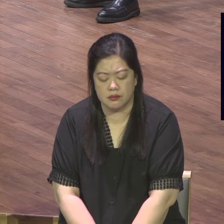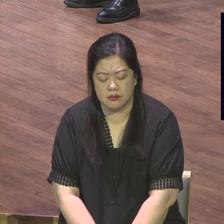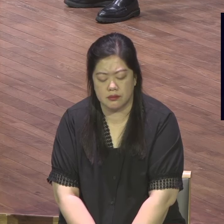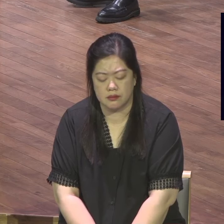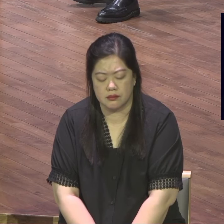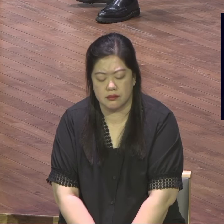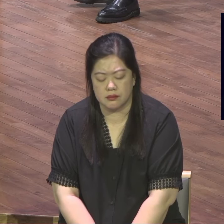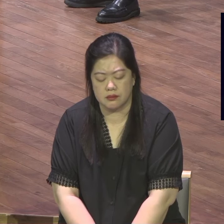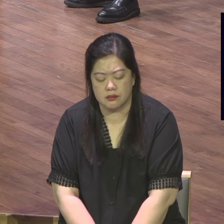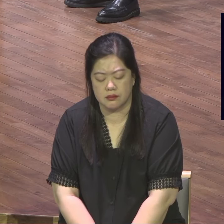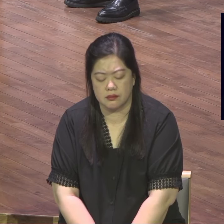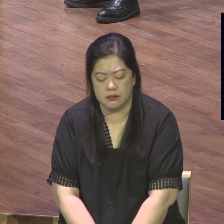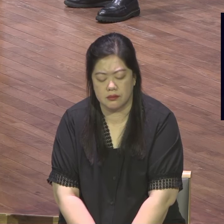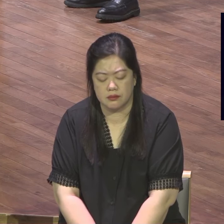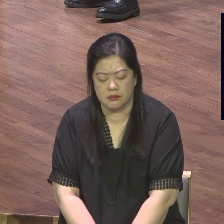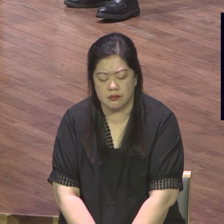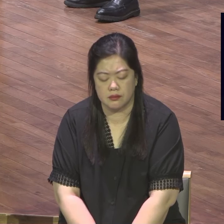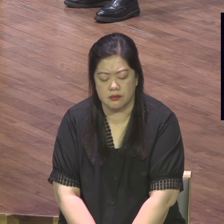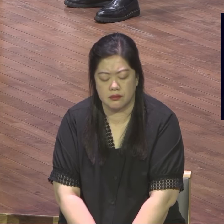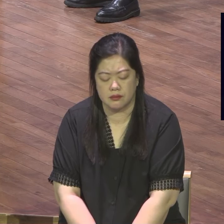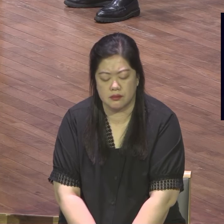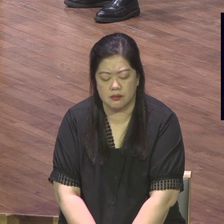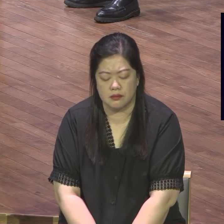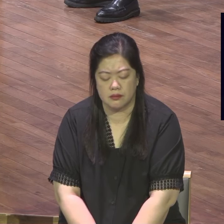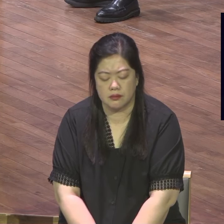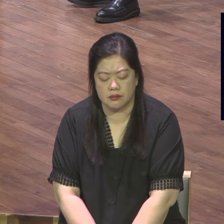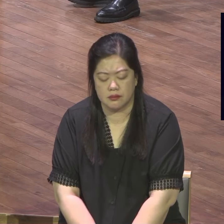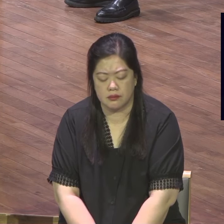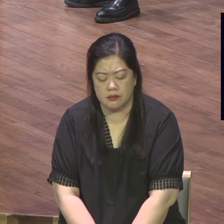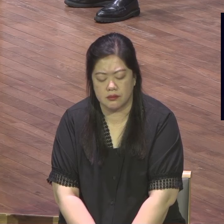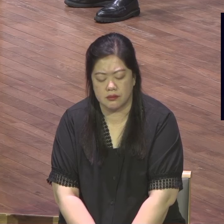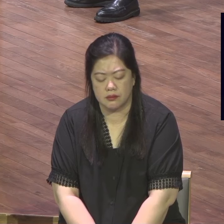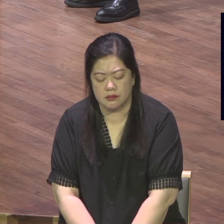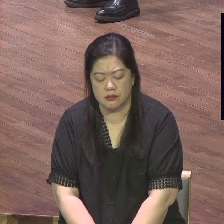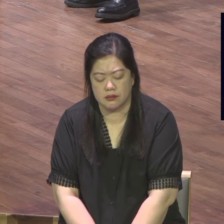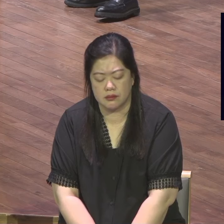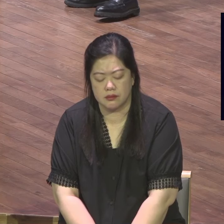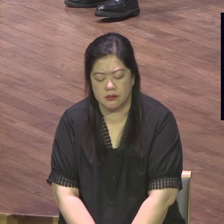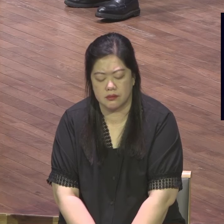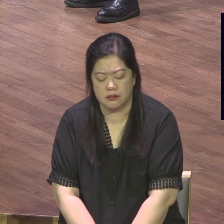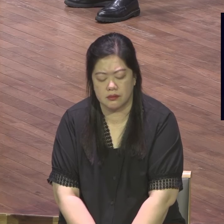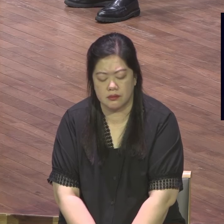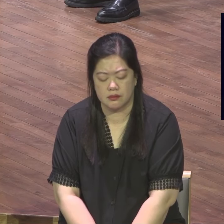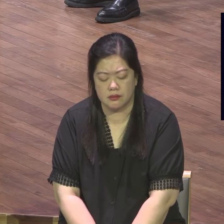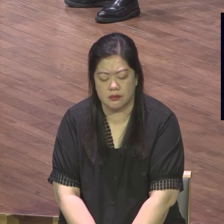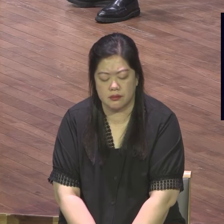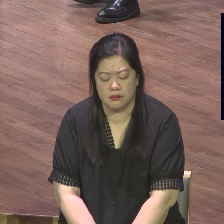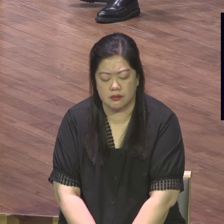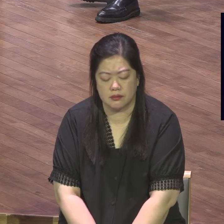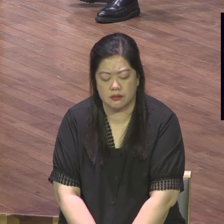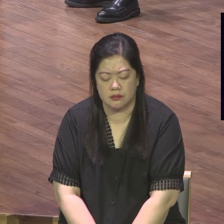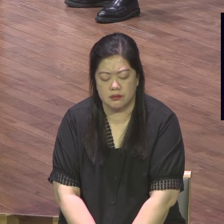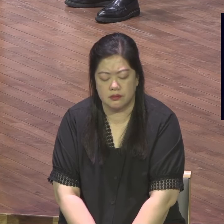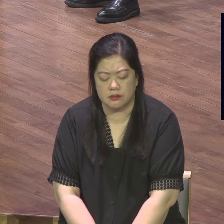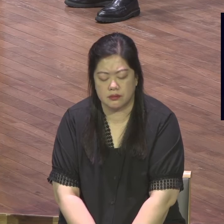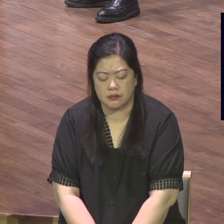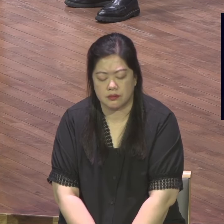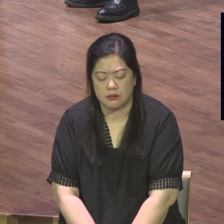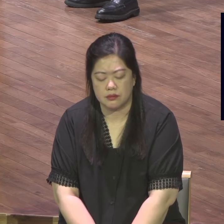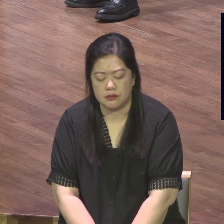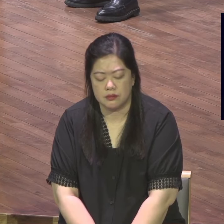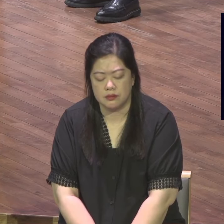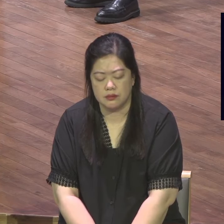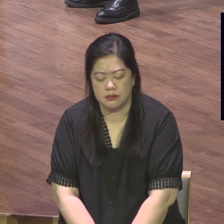주님께서 축복하여 주셨소서. 하나님 우리 원치 않는 지병 속에 축출하신 분들이 있습니다. 하나님 그 마음의